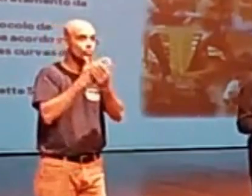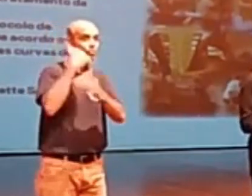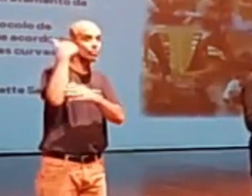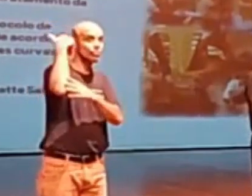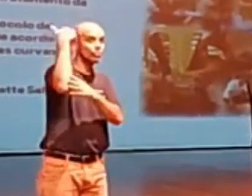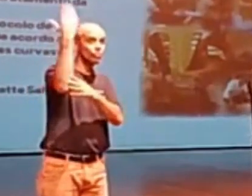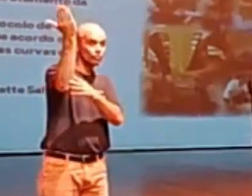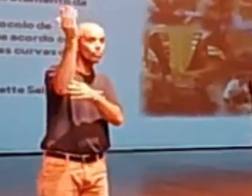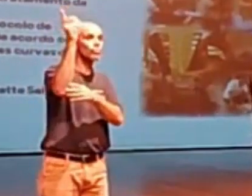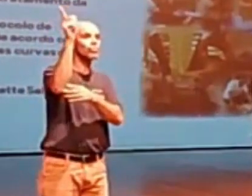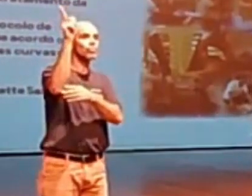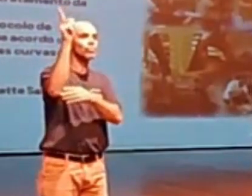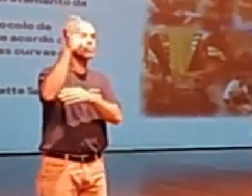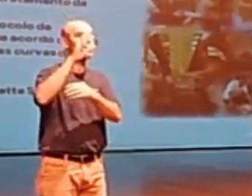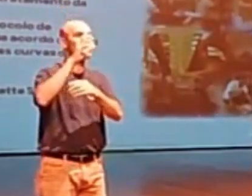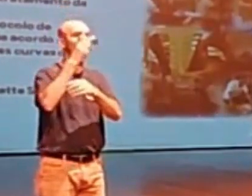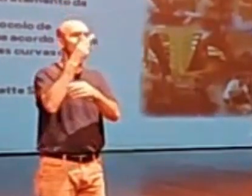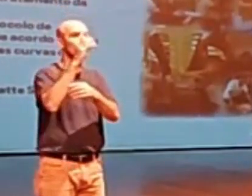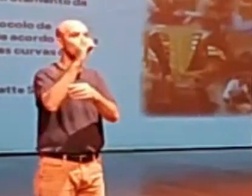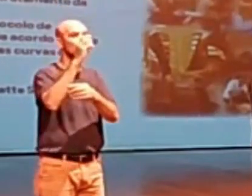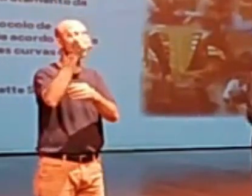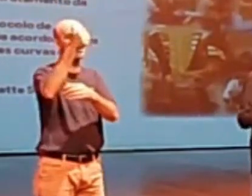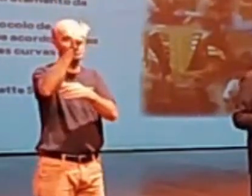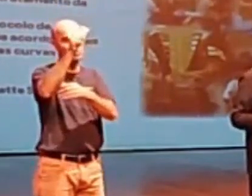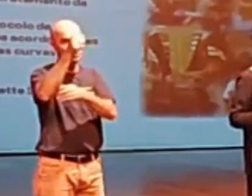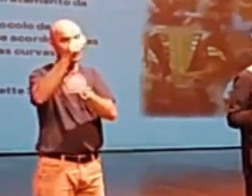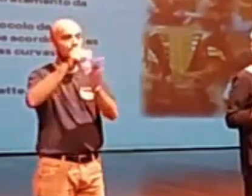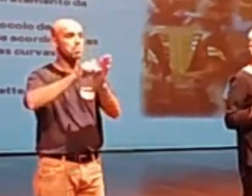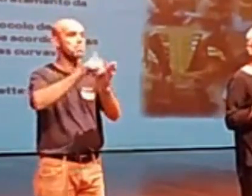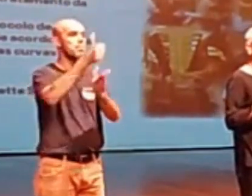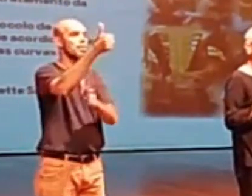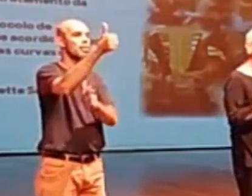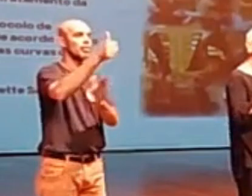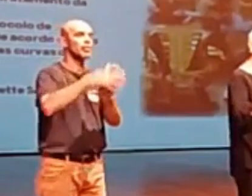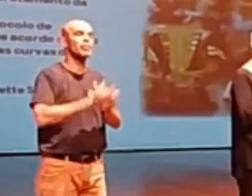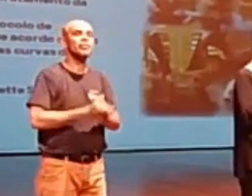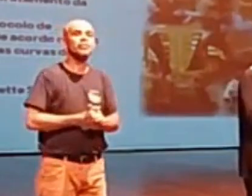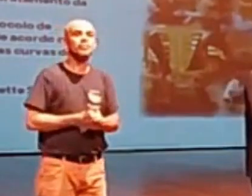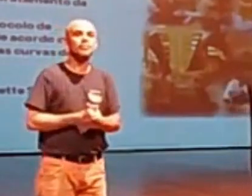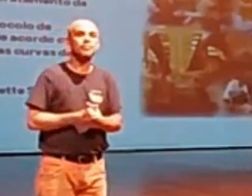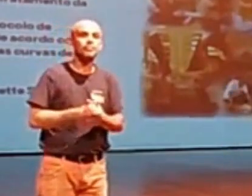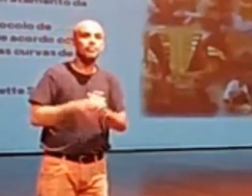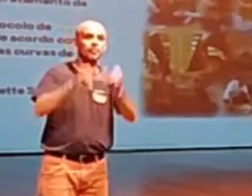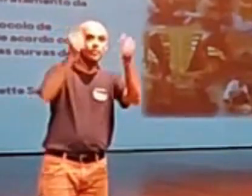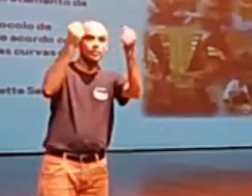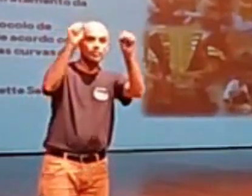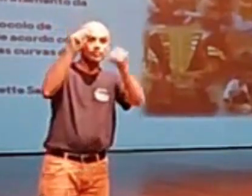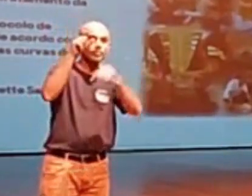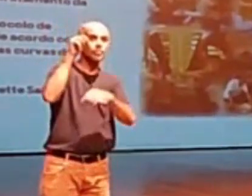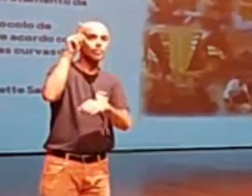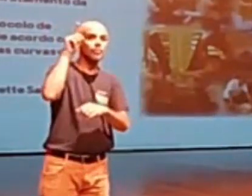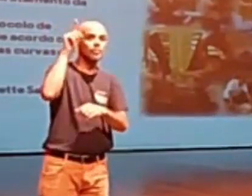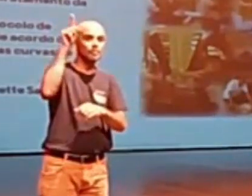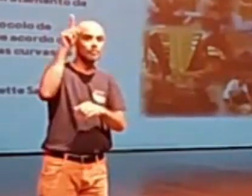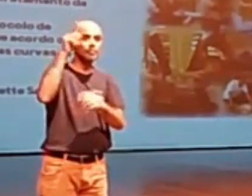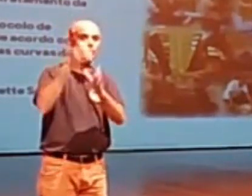quando eu contei para vocês que eu fui em 2011 a primeira vez, e que esses exercícios foram